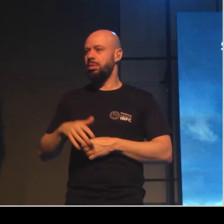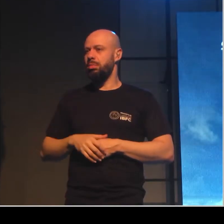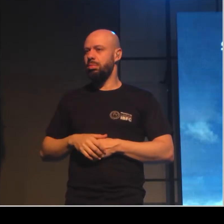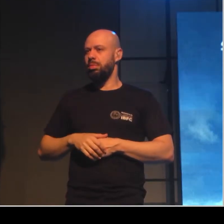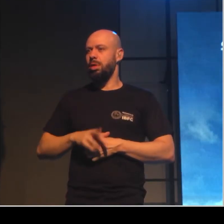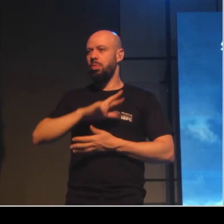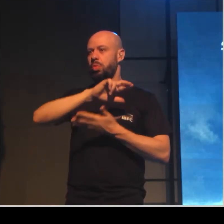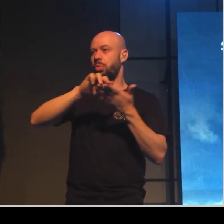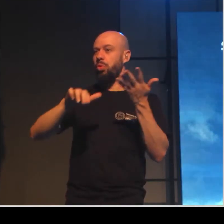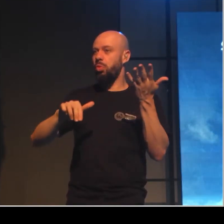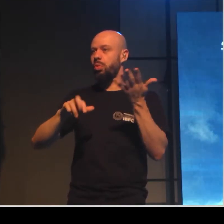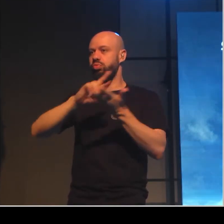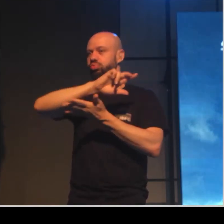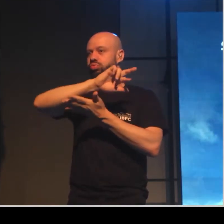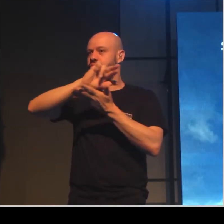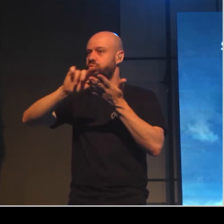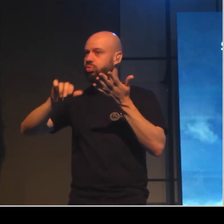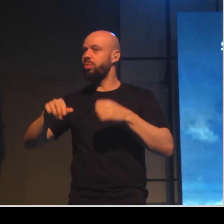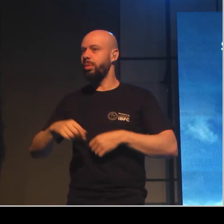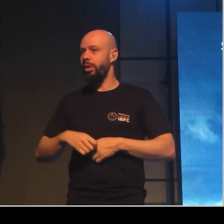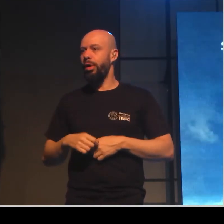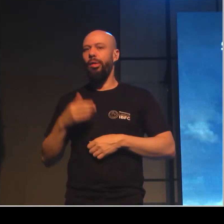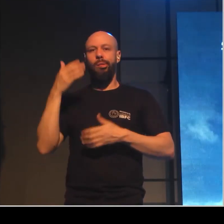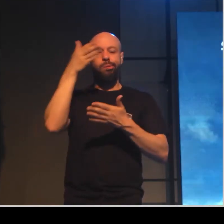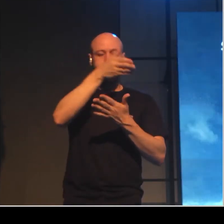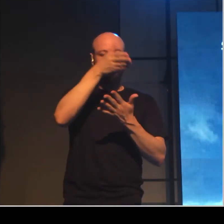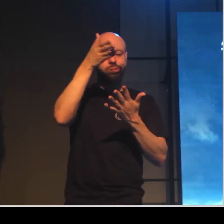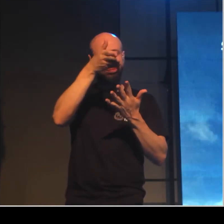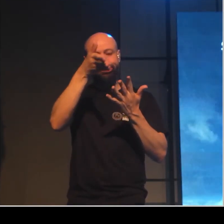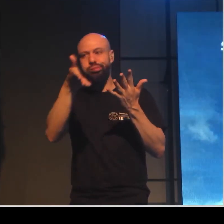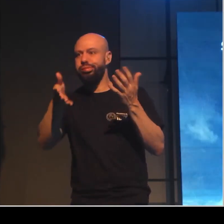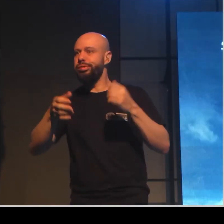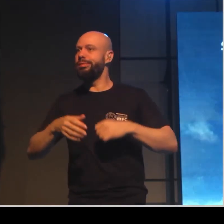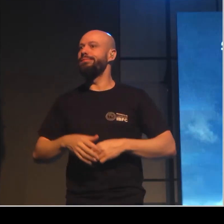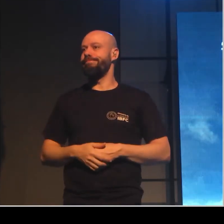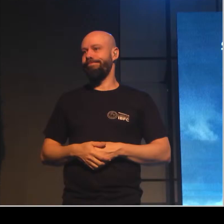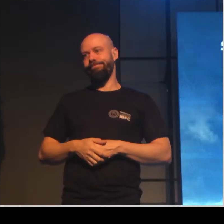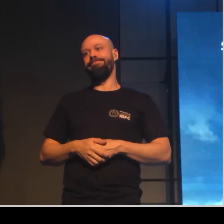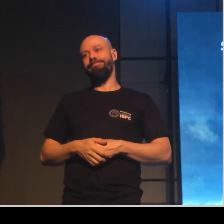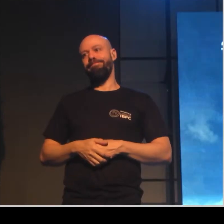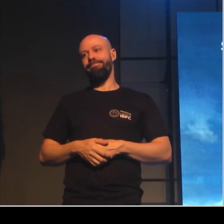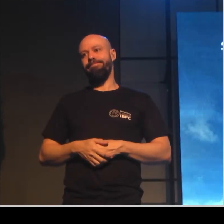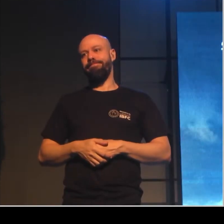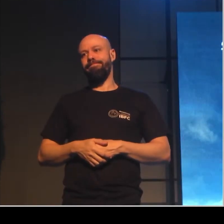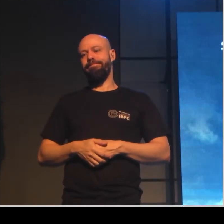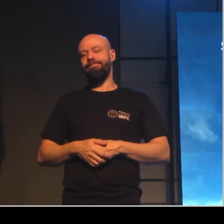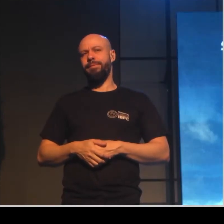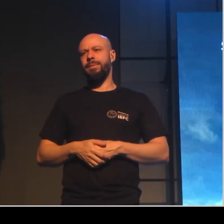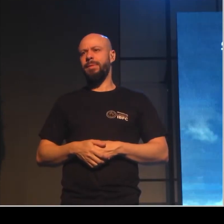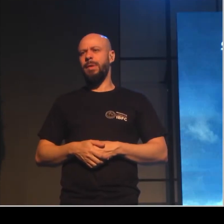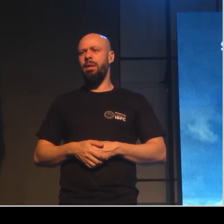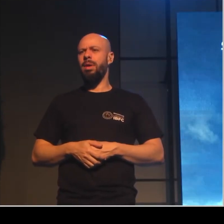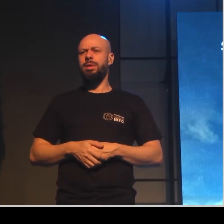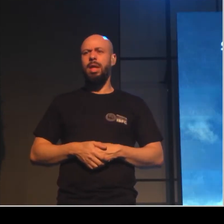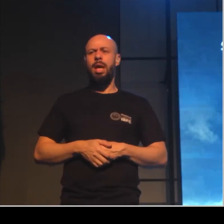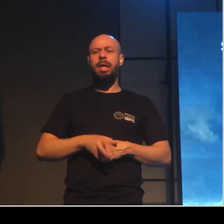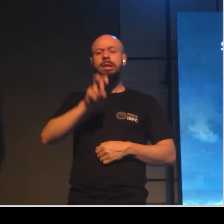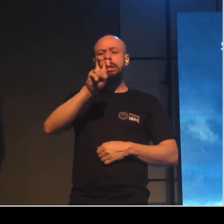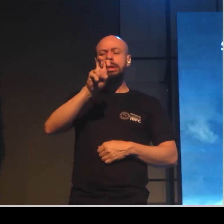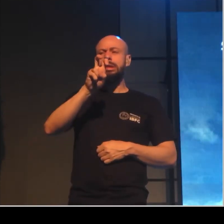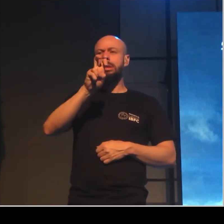97, né? 97 ia fazer agora em fevereiro. E em menos de 5 dias.